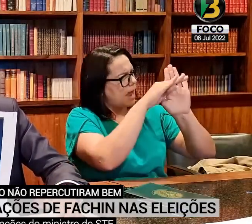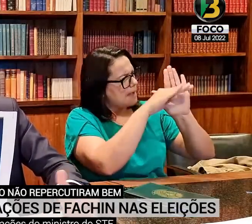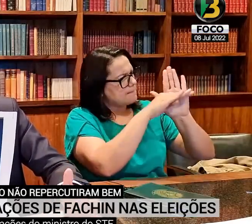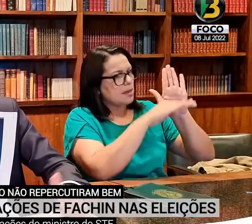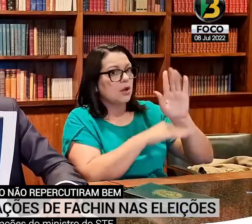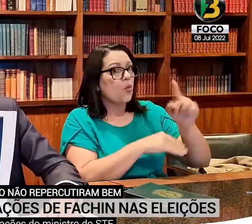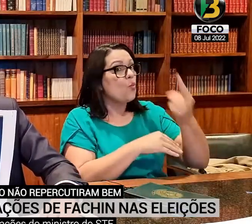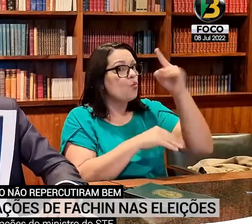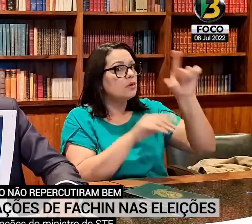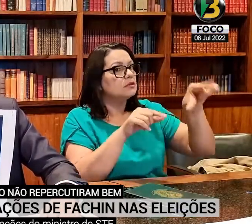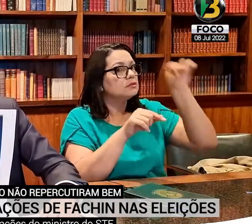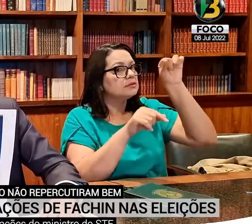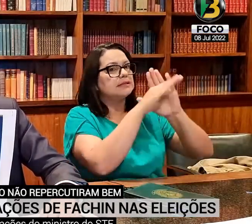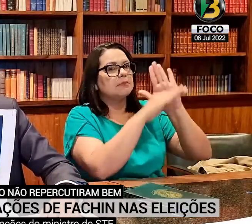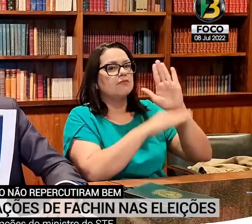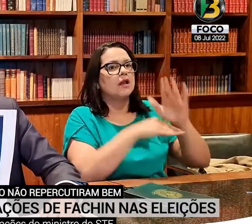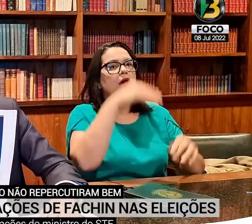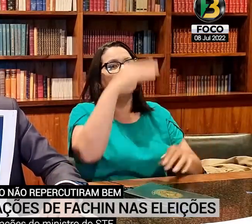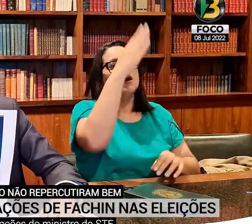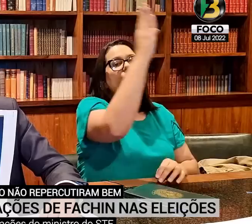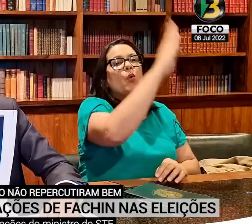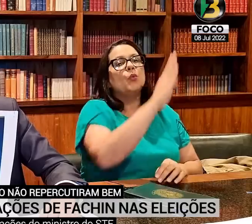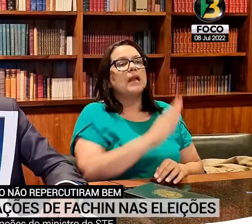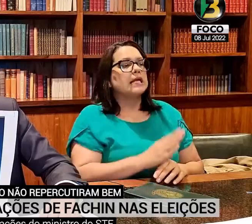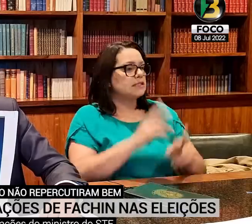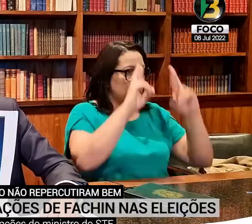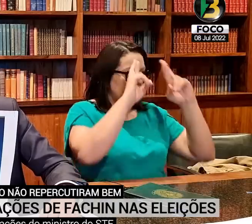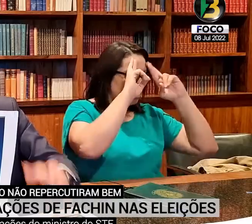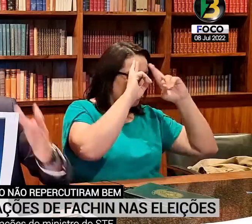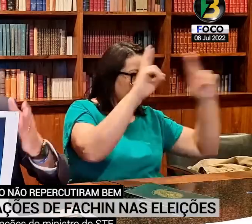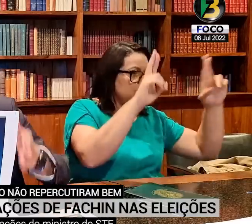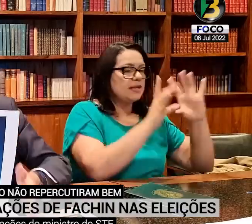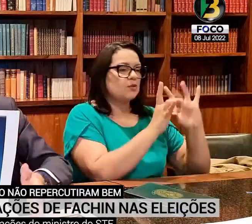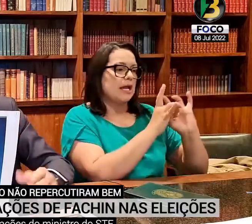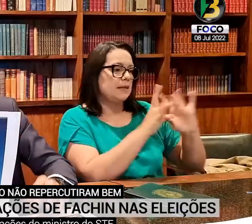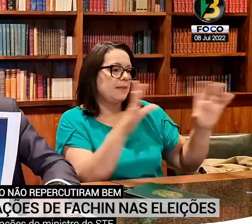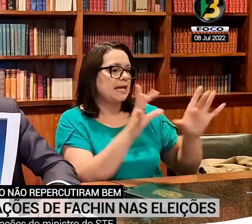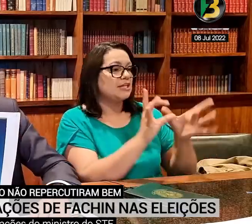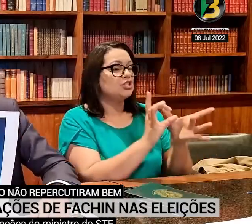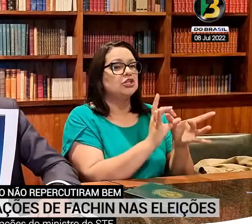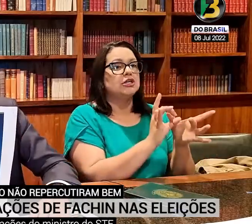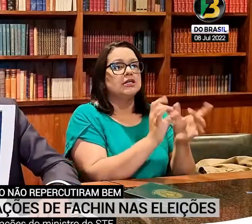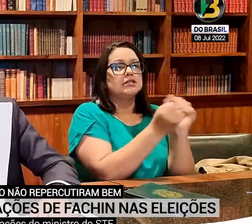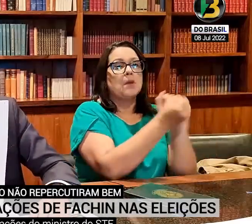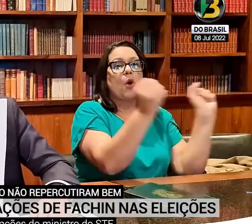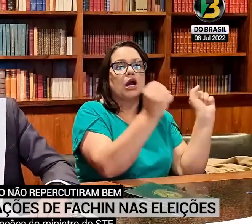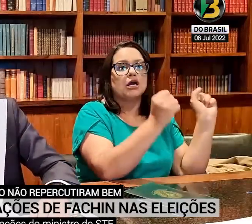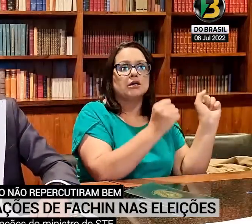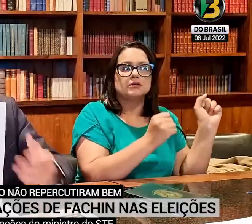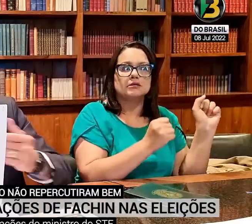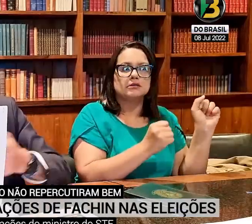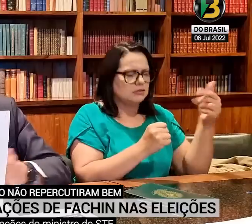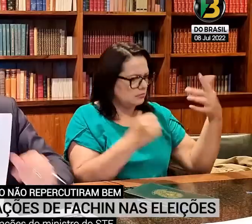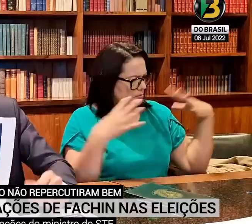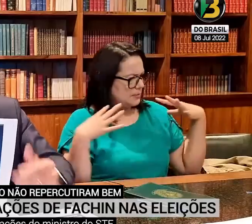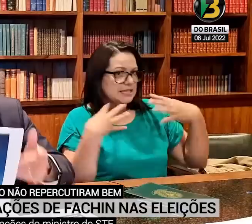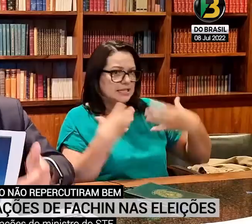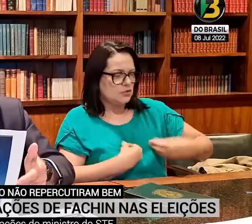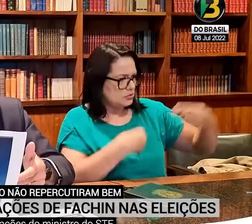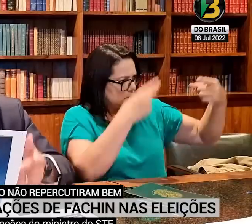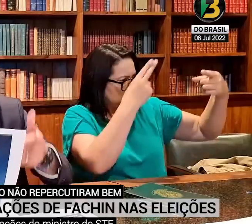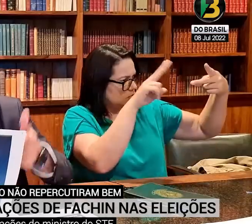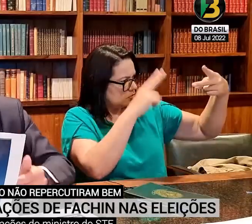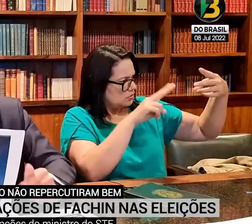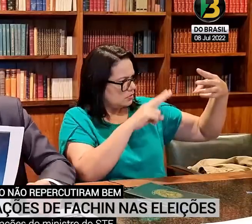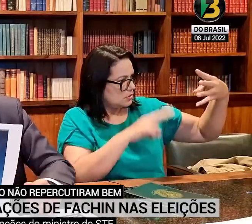uma falta falando sobre o Brasil e o respeito à liberdade e à democracia foi embaixo Aqui nome de cinco minutos Fiquei